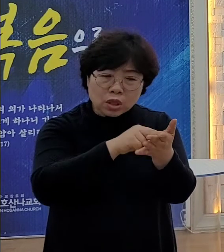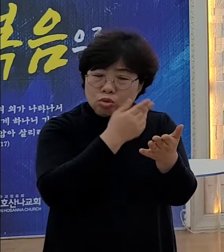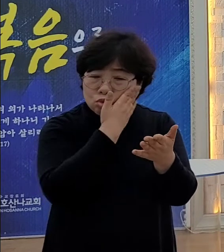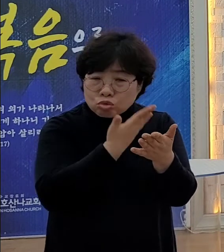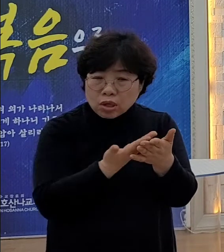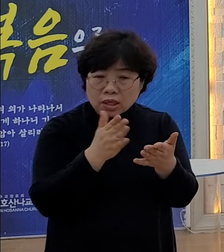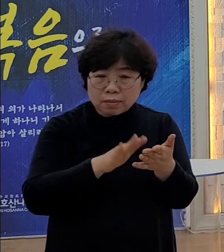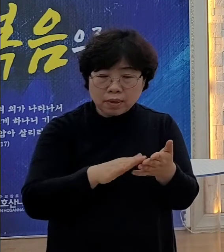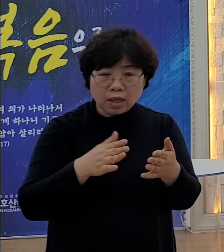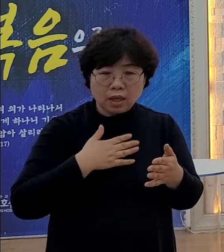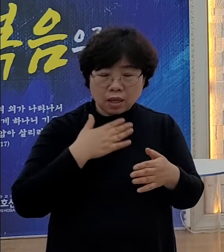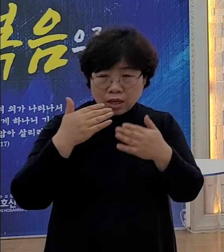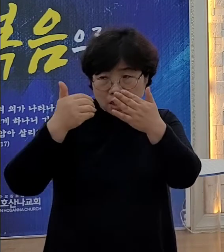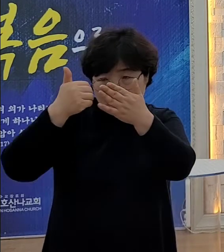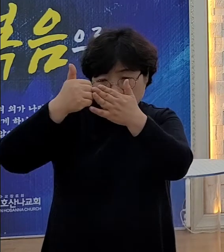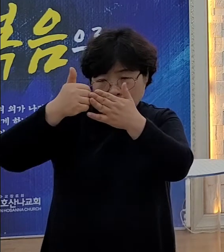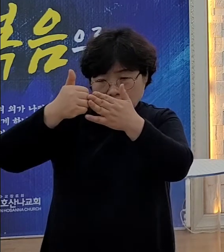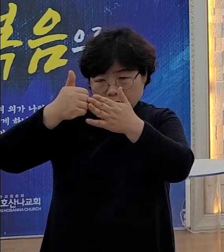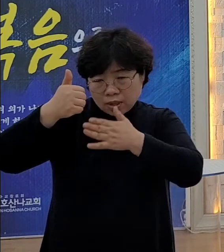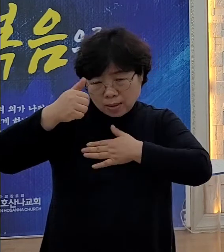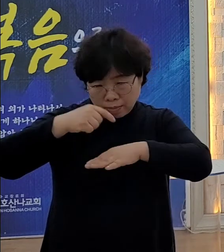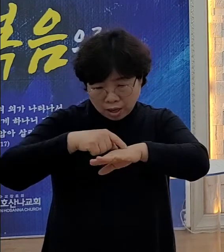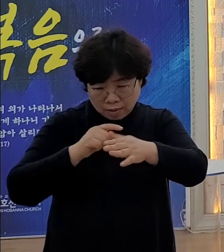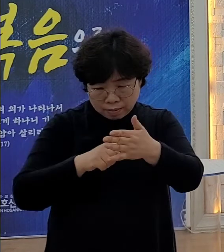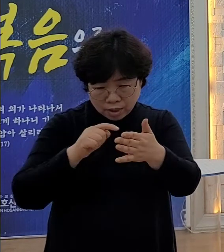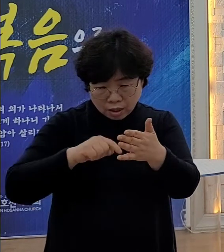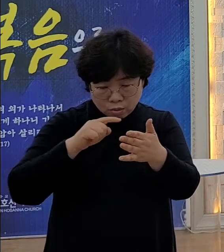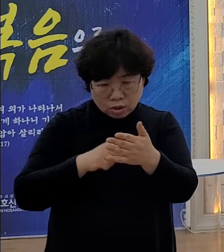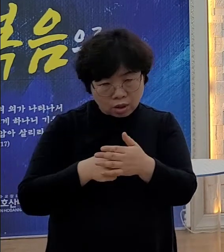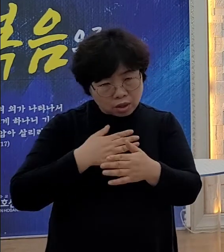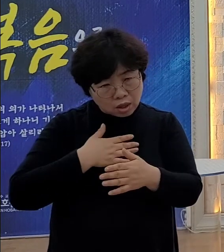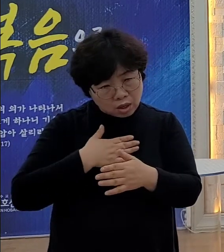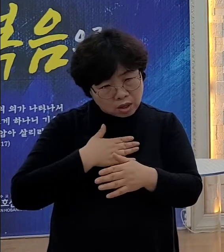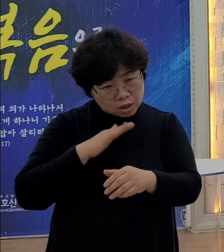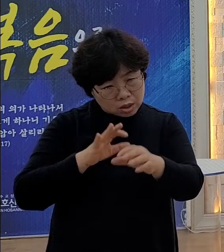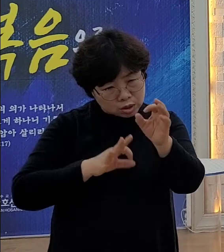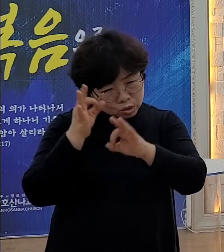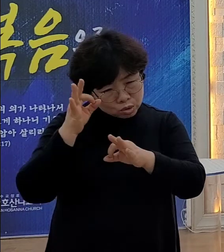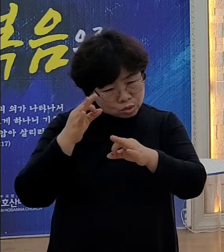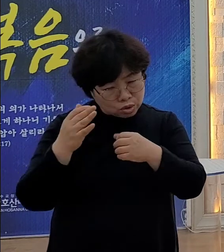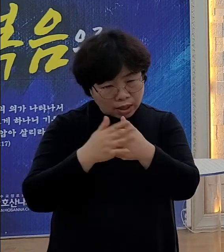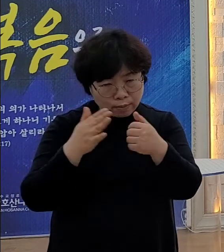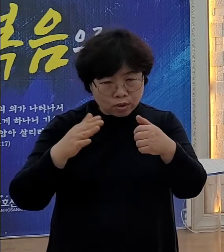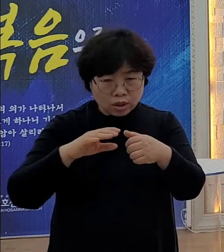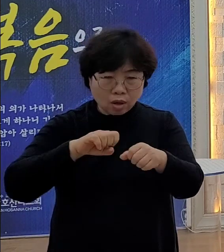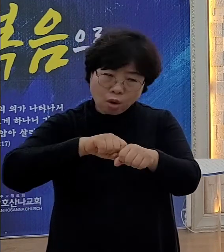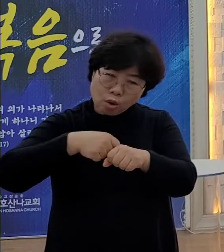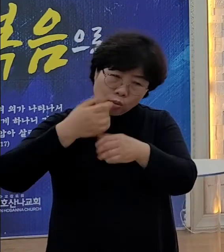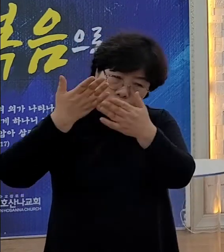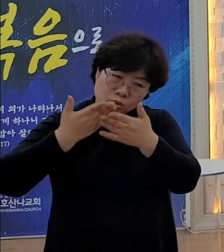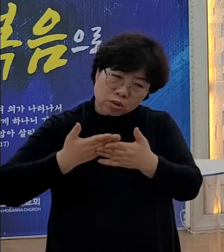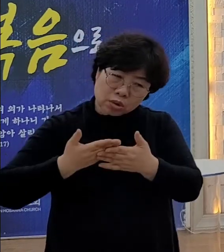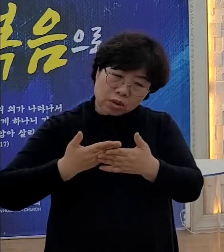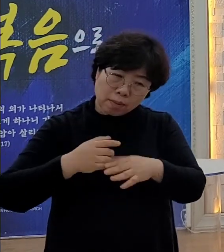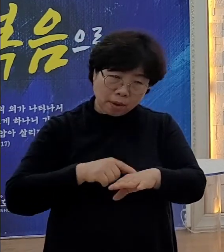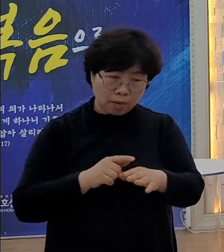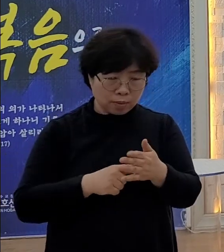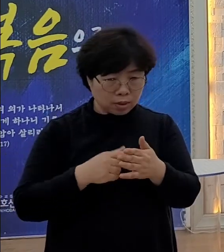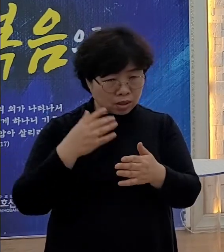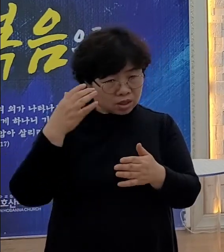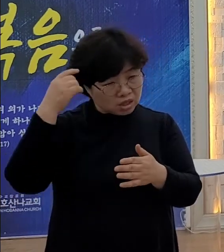가운데 하나님께서 내가 뭔가 잘못 살거나 내가 잘못해서 하나님께서 나에게 또 이런 어려움을 주시나 이런 마음 든 적